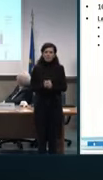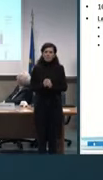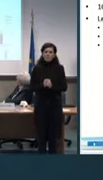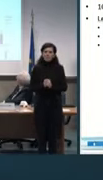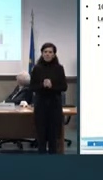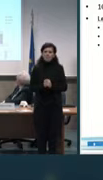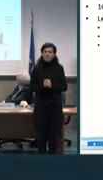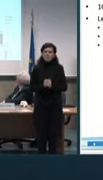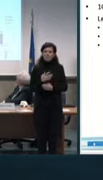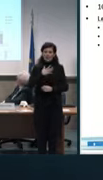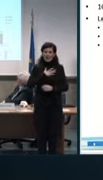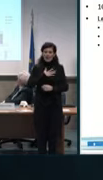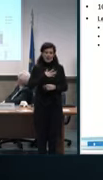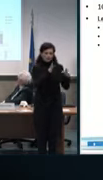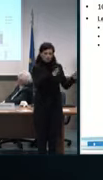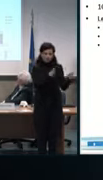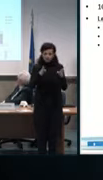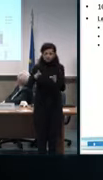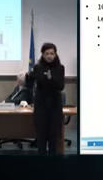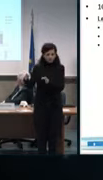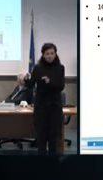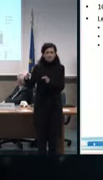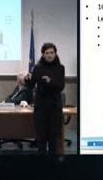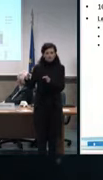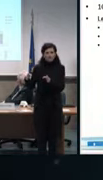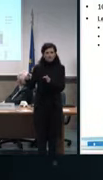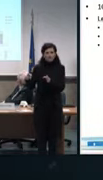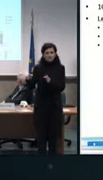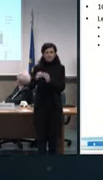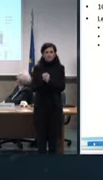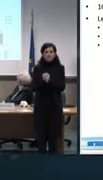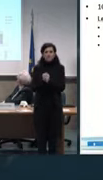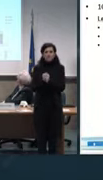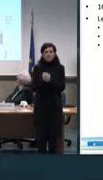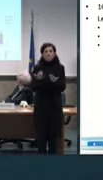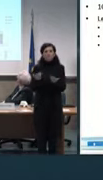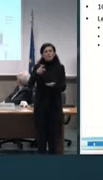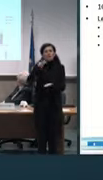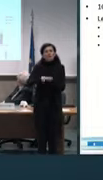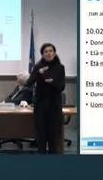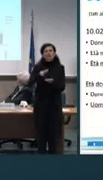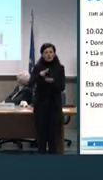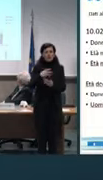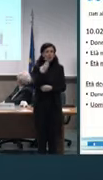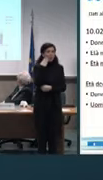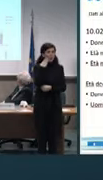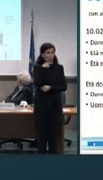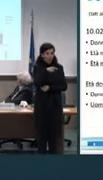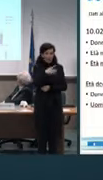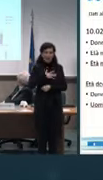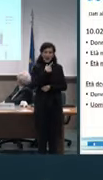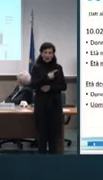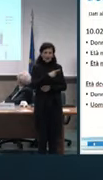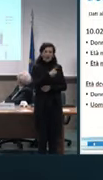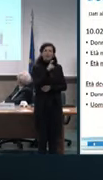dei dati per fasce d'età rivedete ancora una volta che sostanzialmente viene confermato che sostanzialmente gli uomini soprattutto quelli più anziani